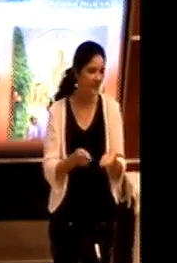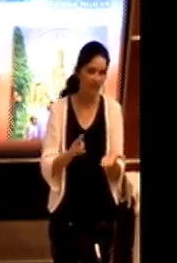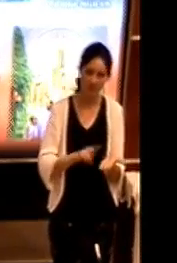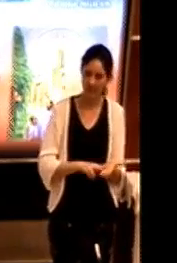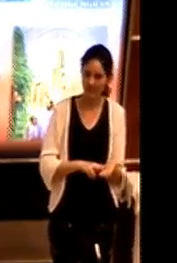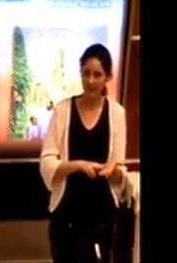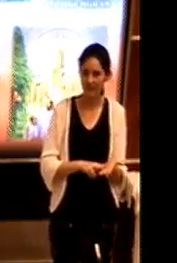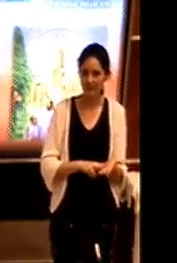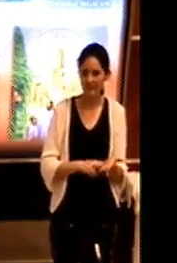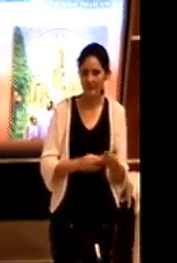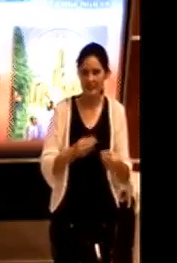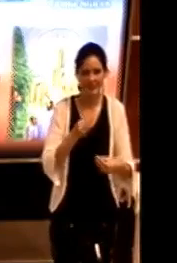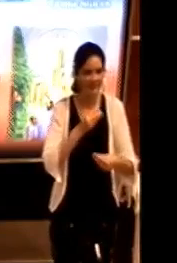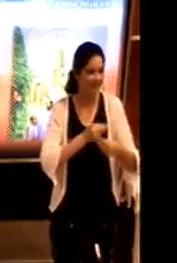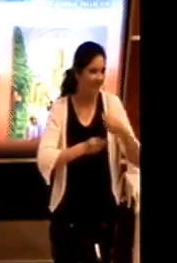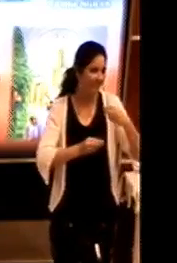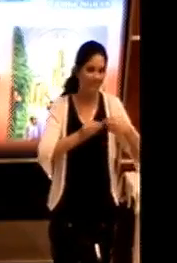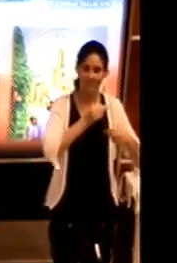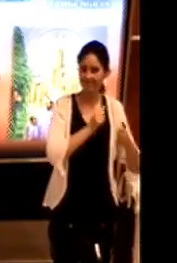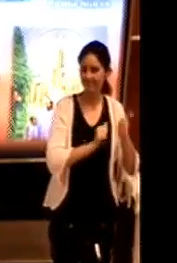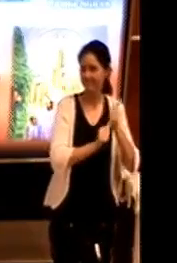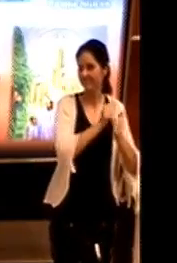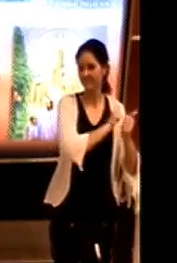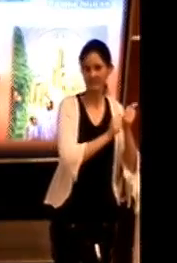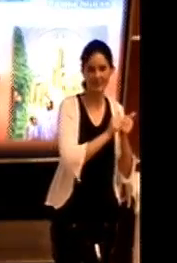estoy volviendo a la esclavitud del pecado.